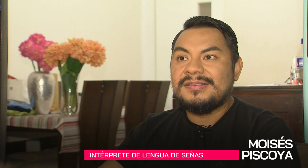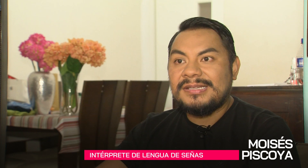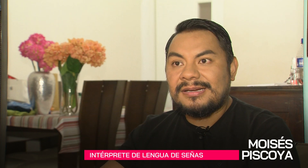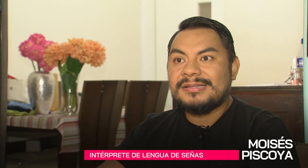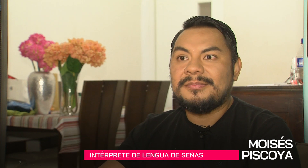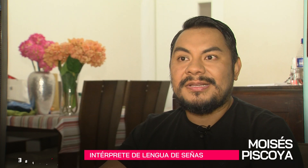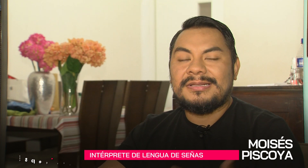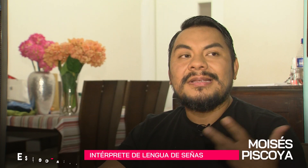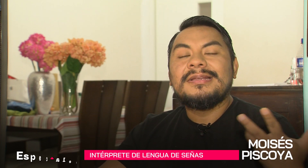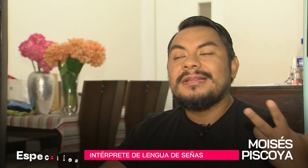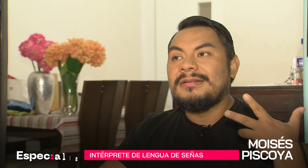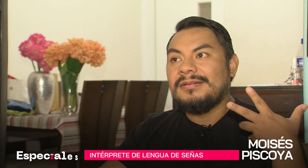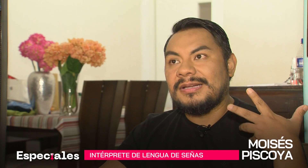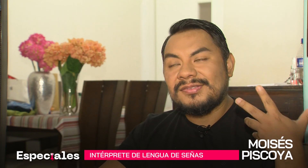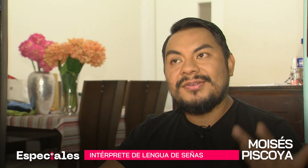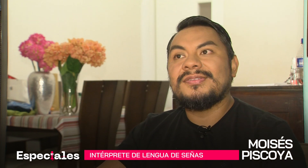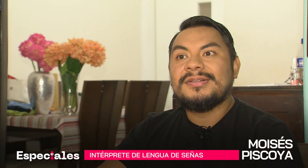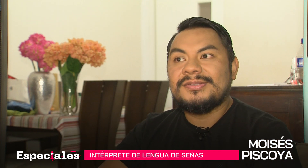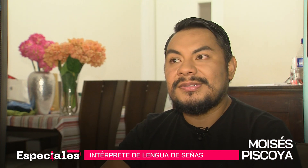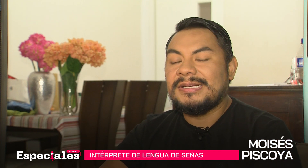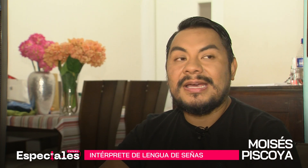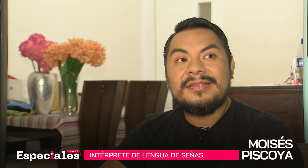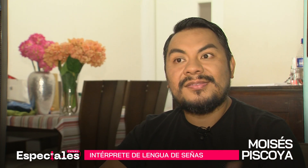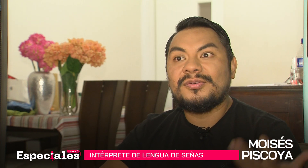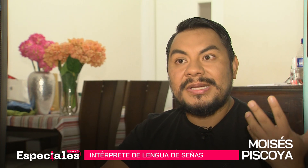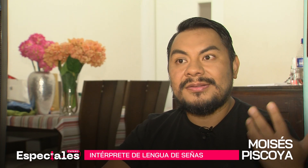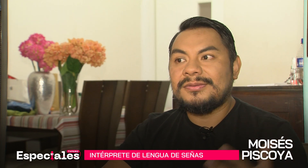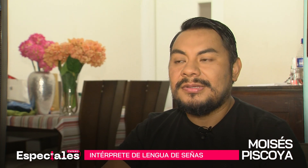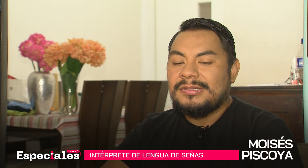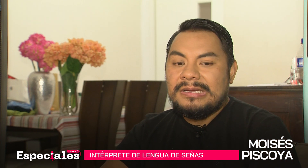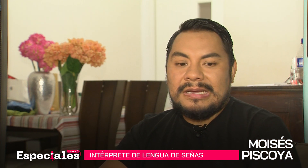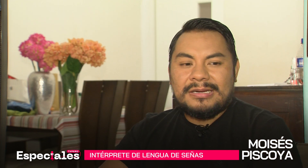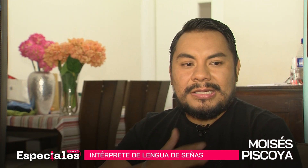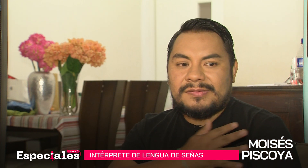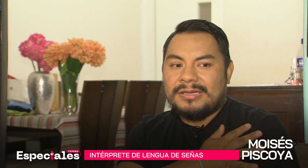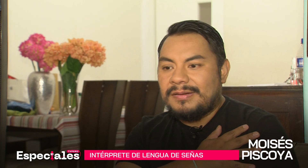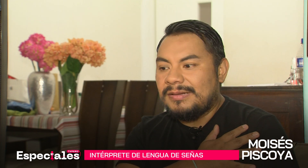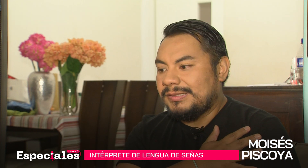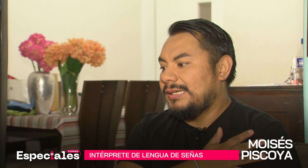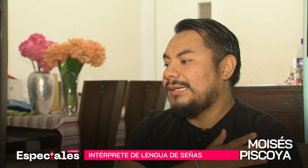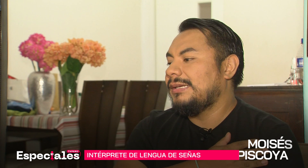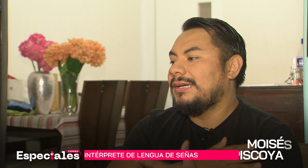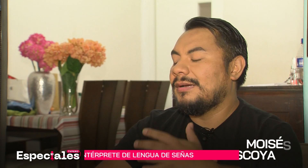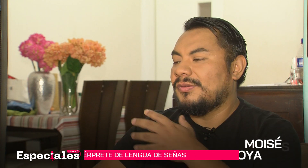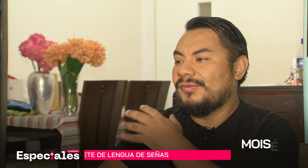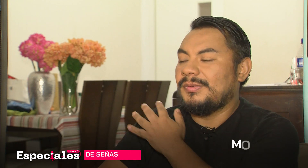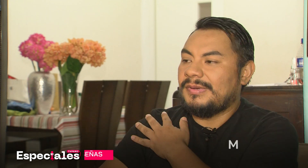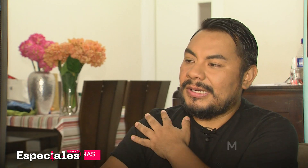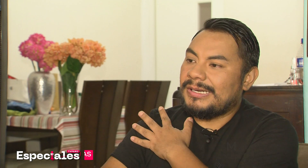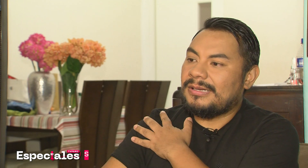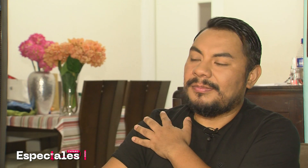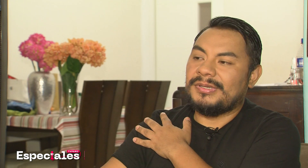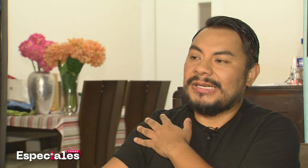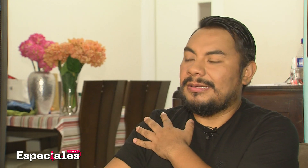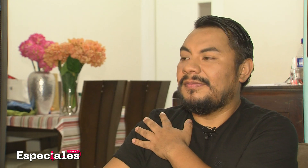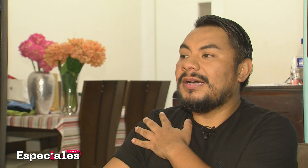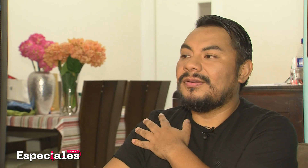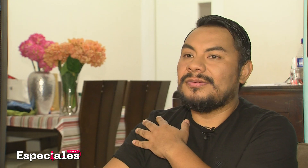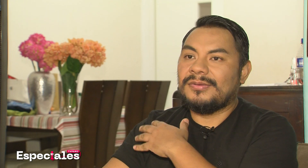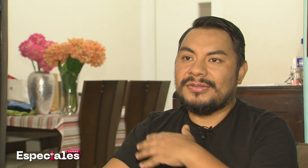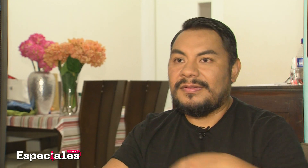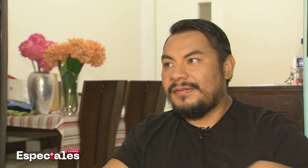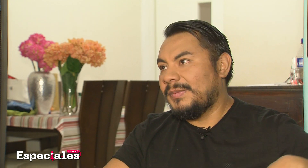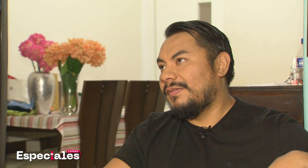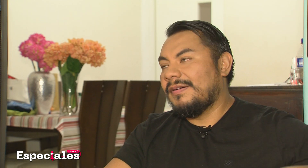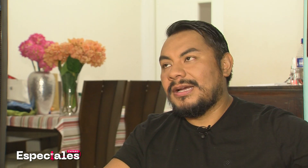puedan sentir también la vibración de cada instrumento. Acá estaba la batería, cuando vibraba acá era el